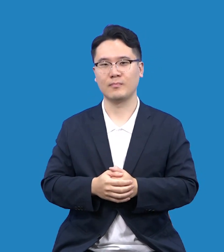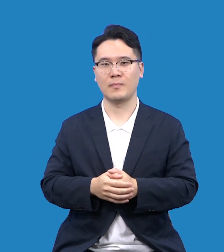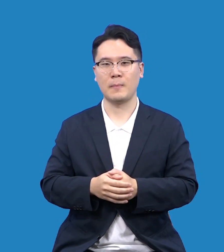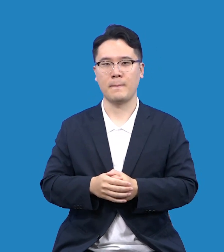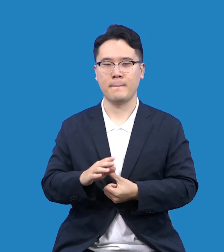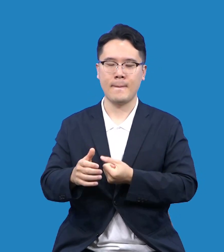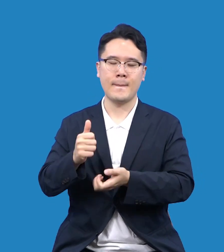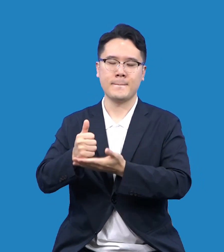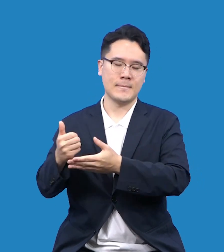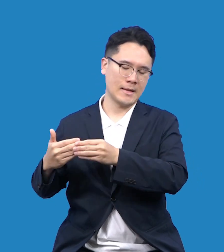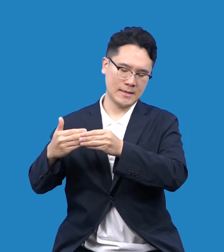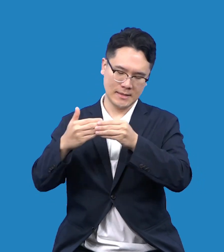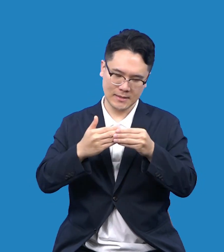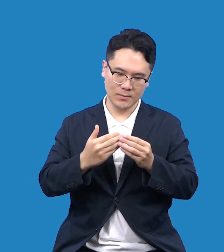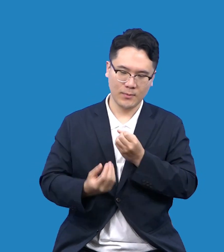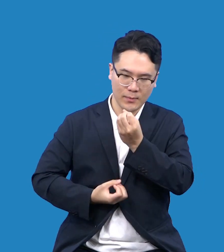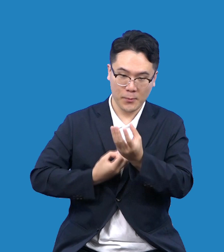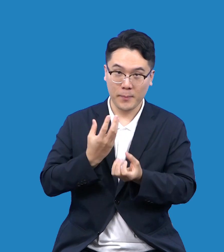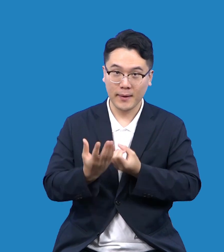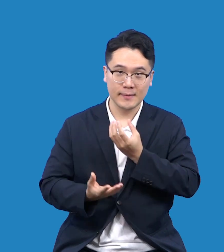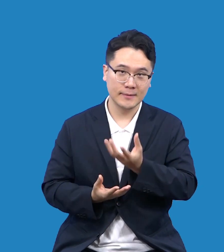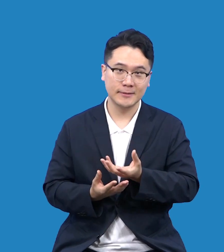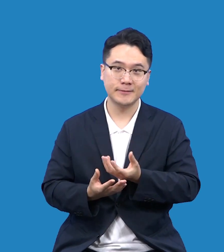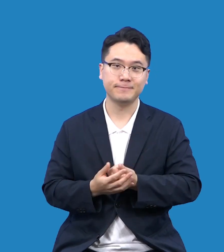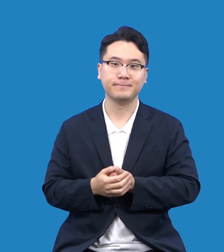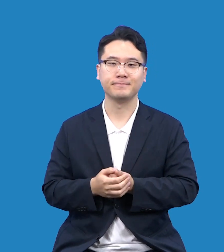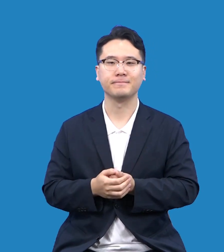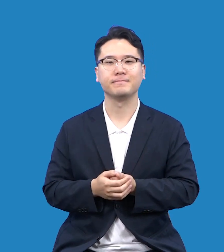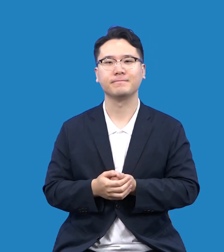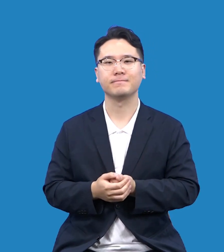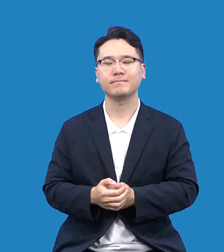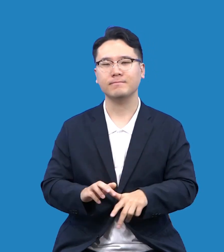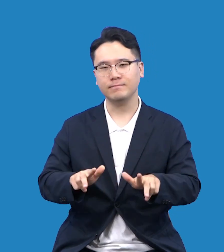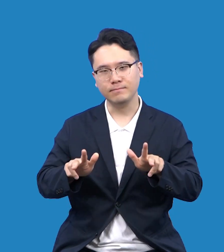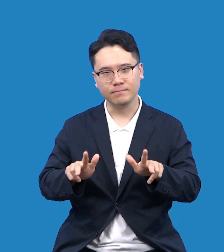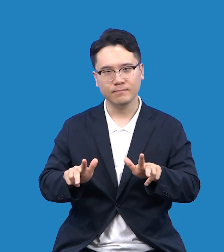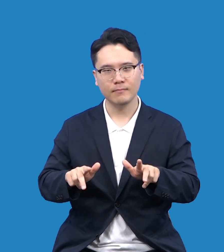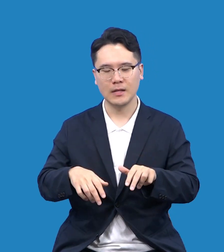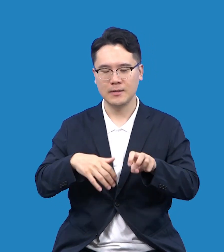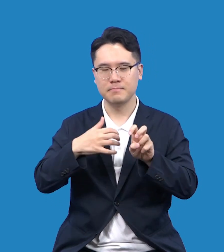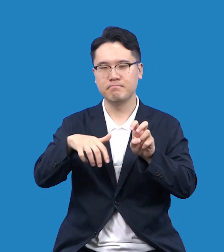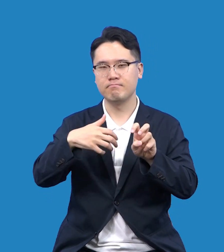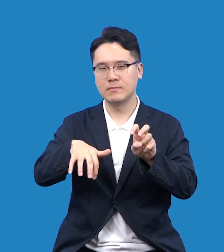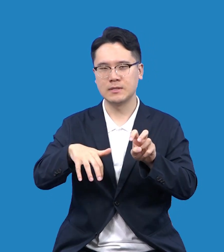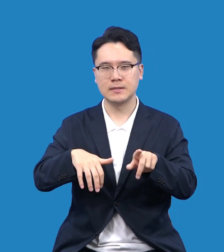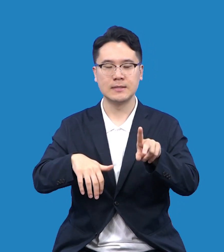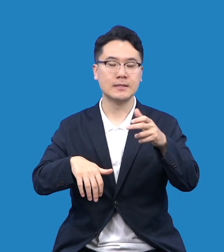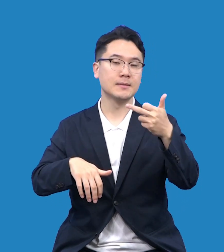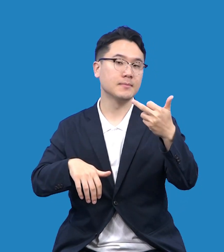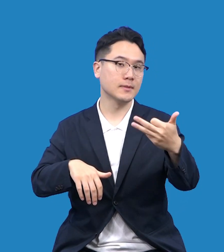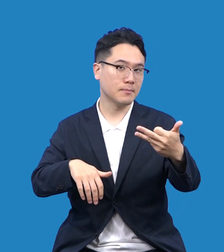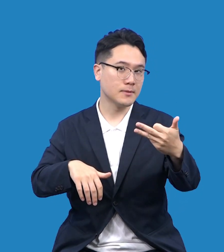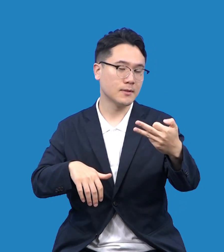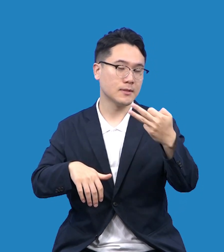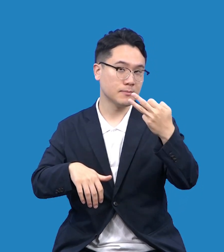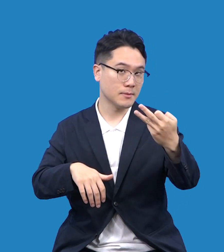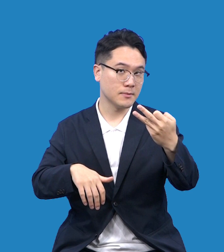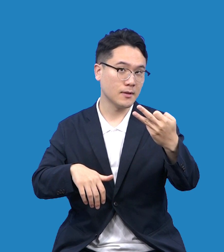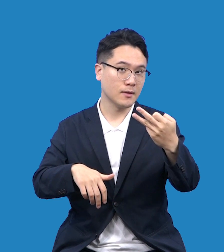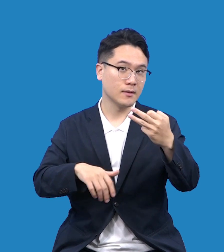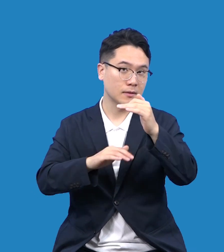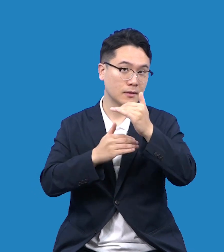하나님의 인도의 고백은, 자, 이제 민수기 13장을 묵상했는데